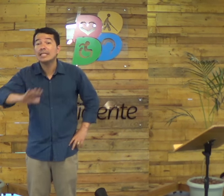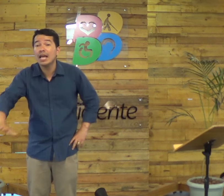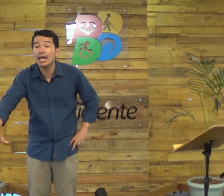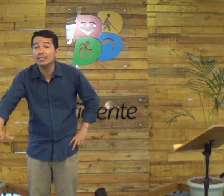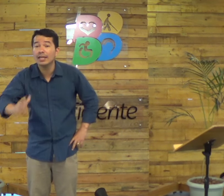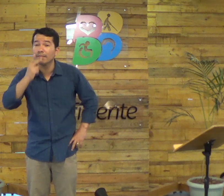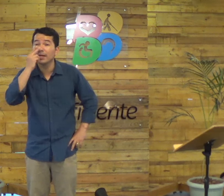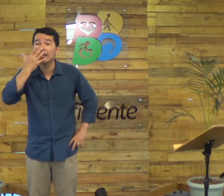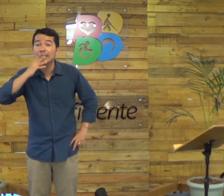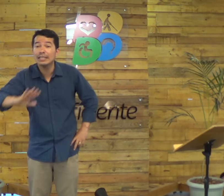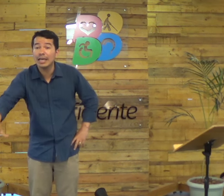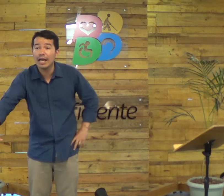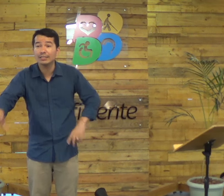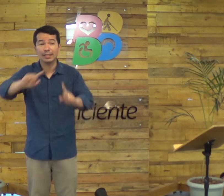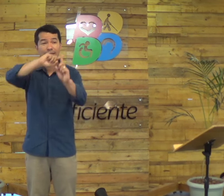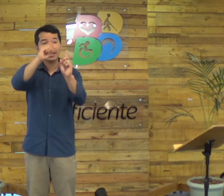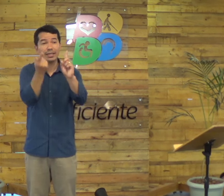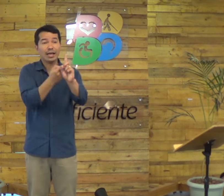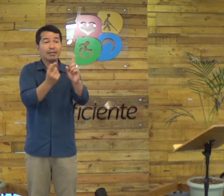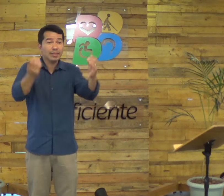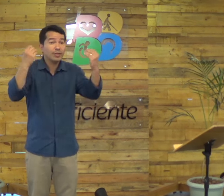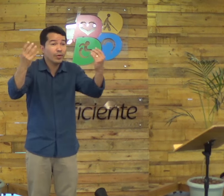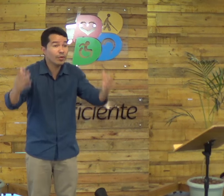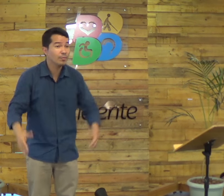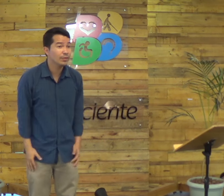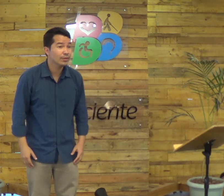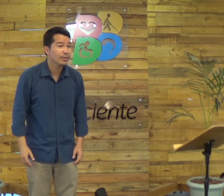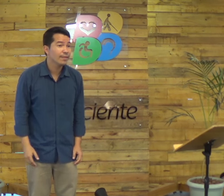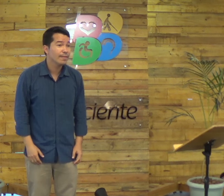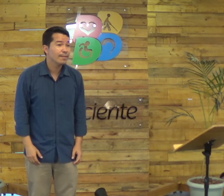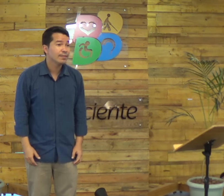É uma criança. Uma criança gerando para a criança.